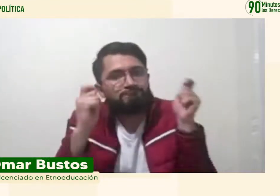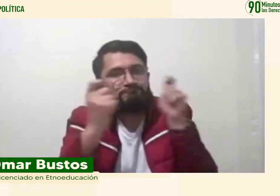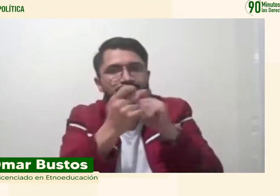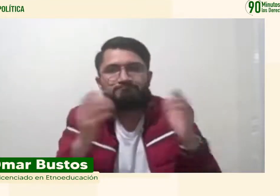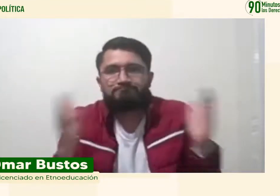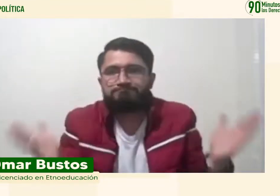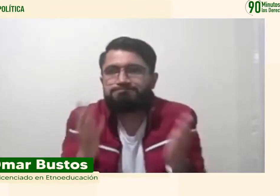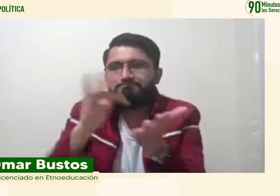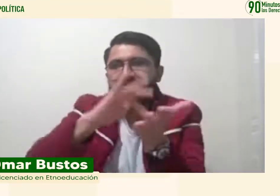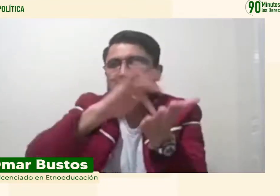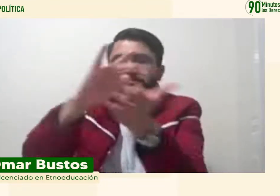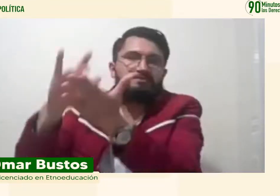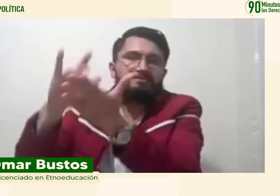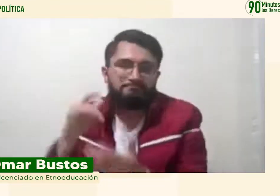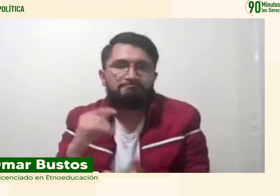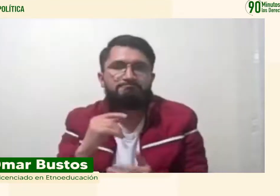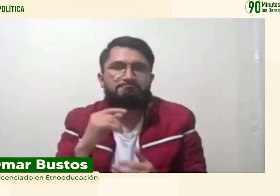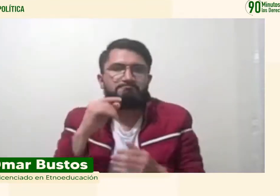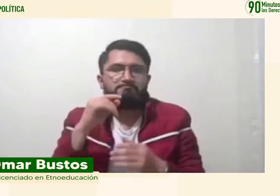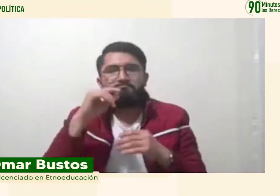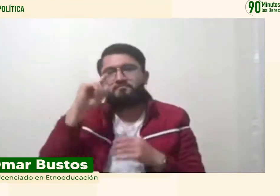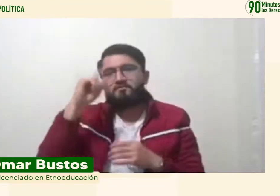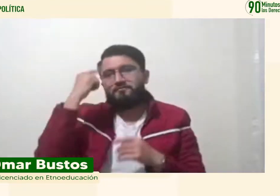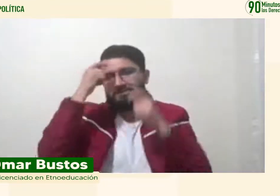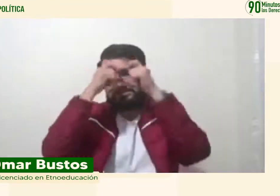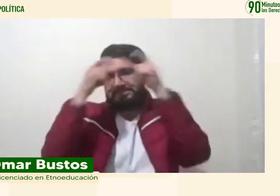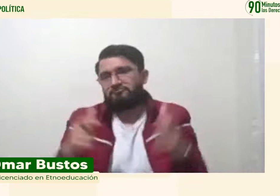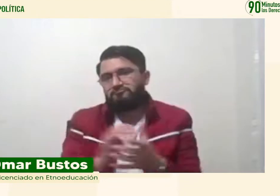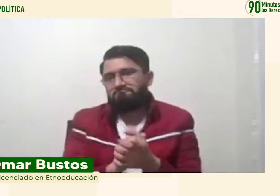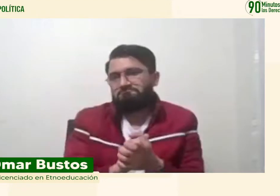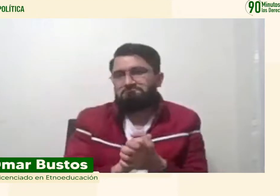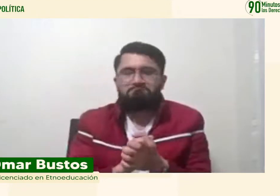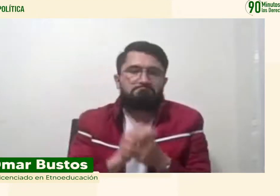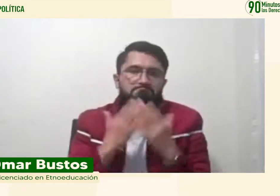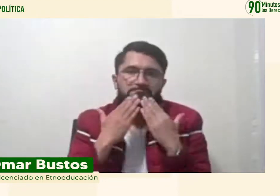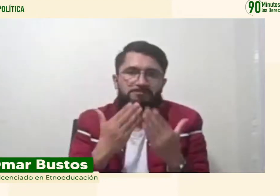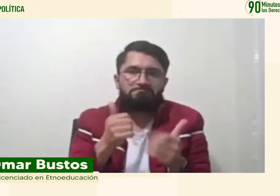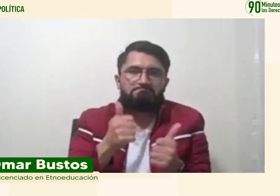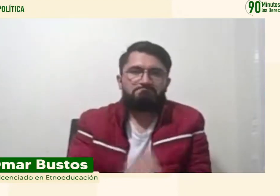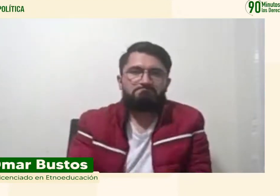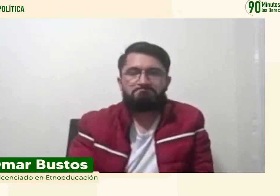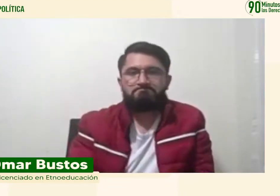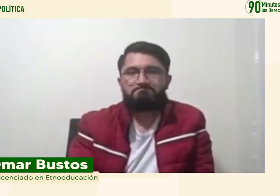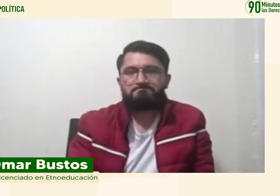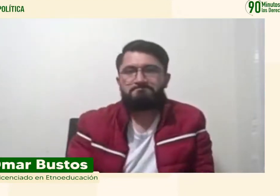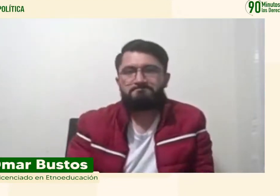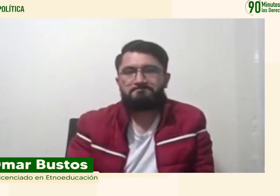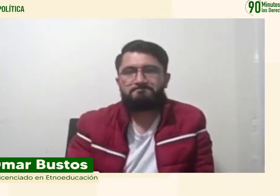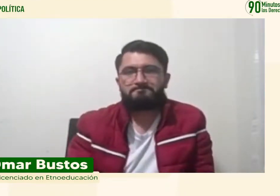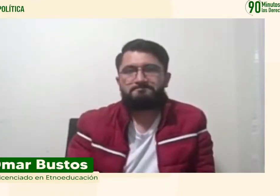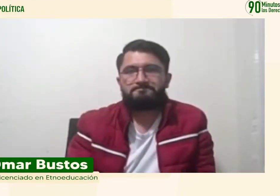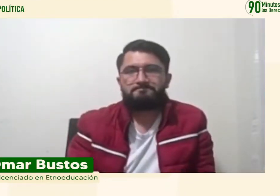ojalá pues esto continúe cambiar y cada vez tengamos más participación en las entidades del estado muchas gracias